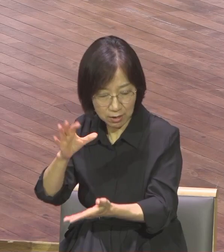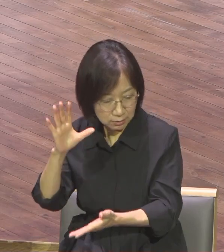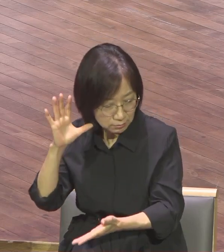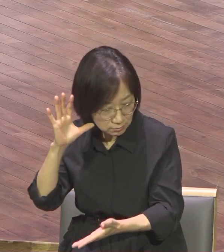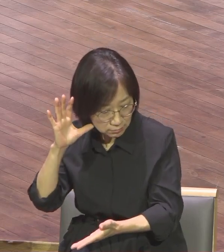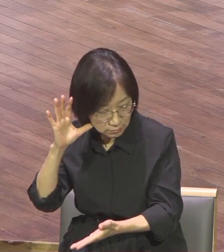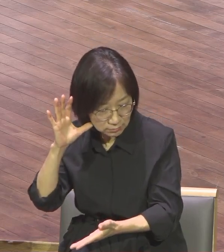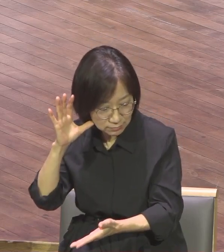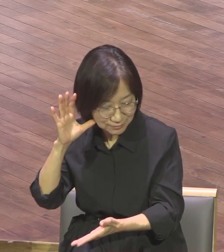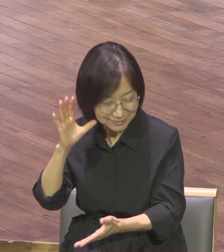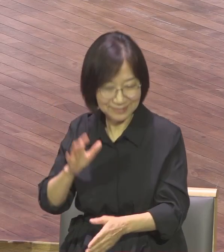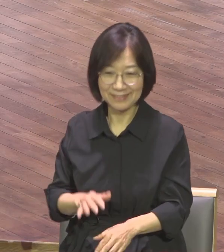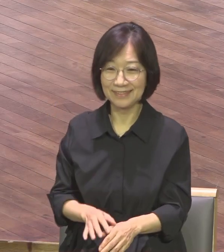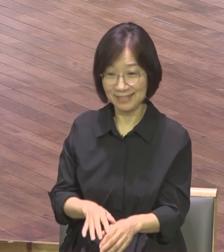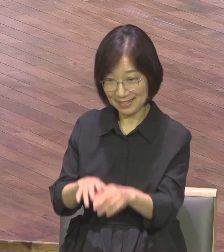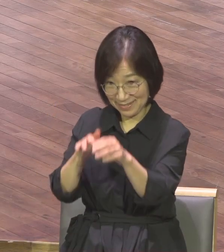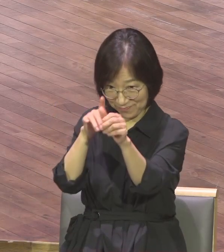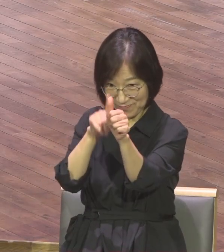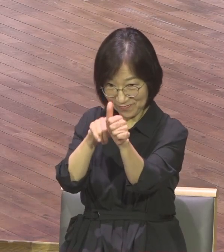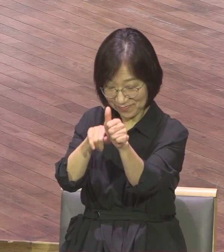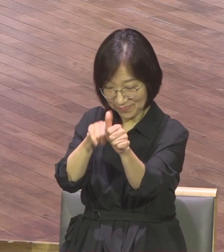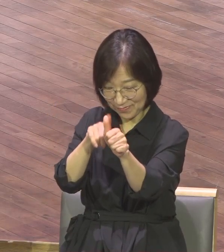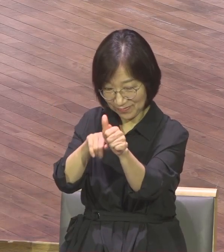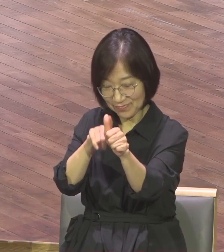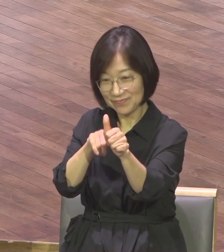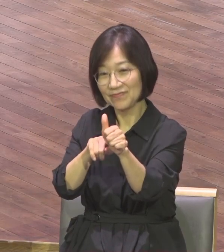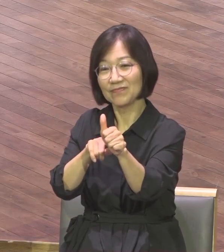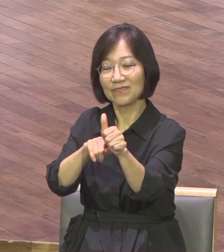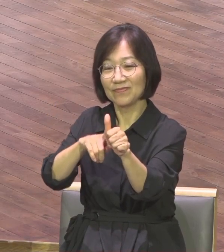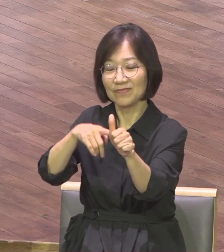사울의 인생을 180도로